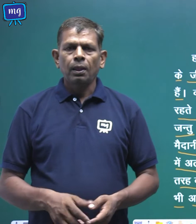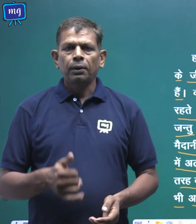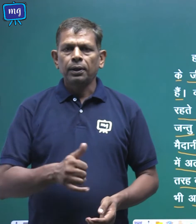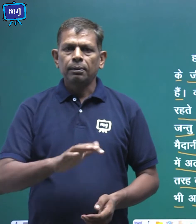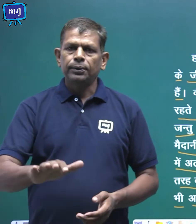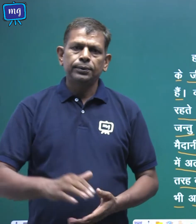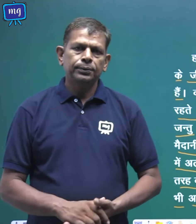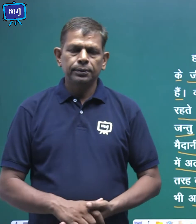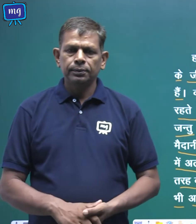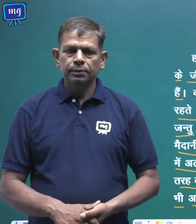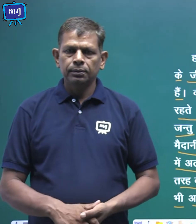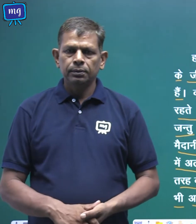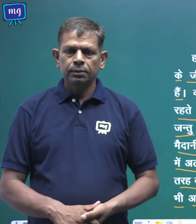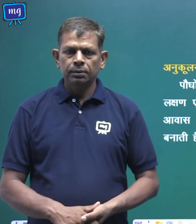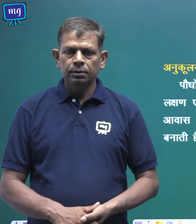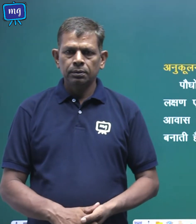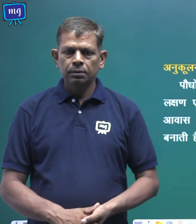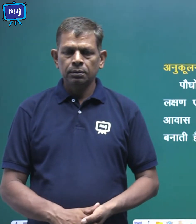बच्चों।